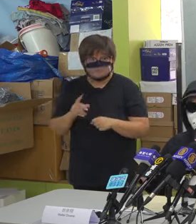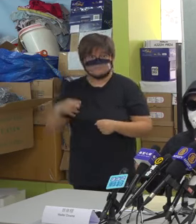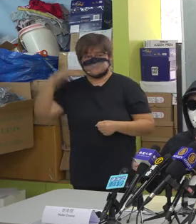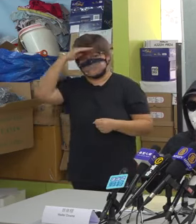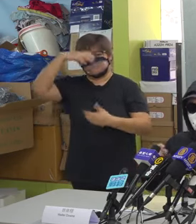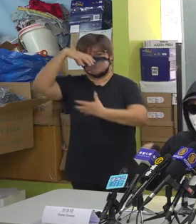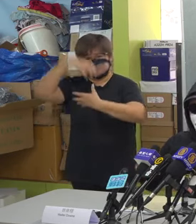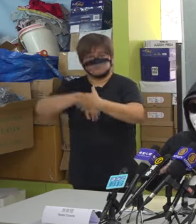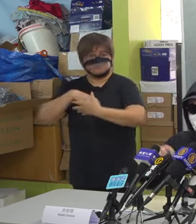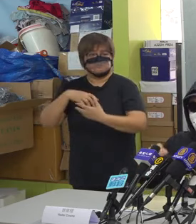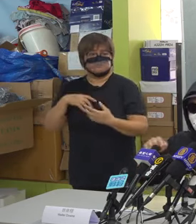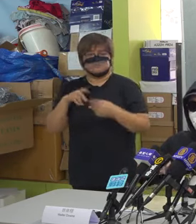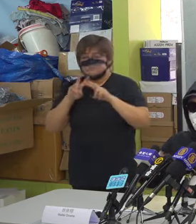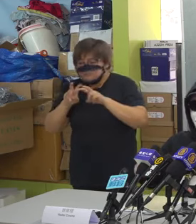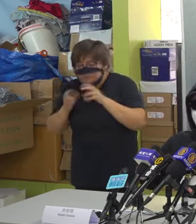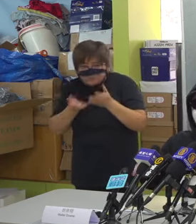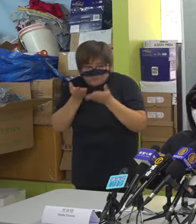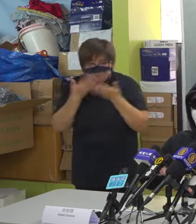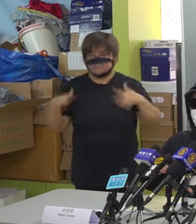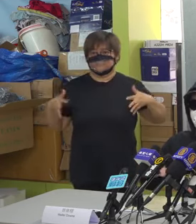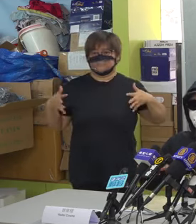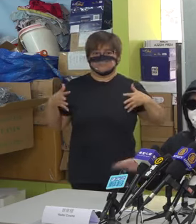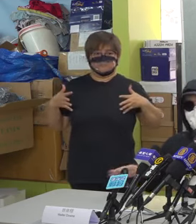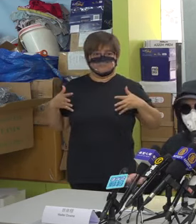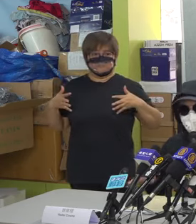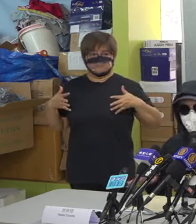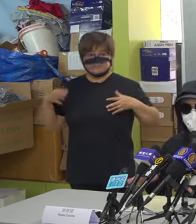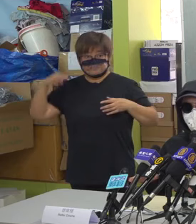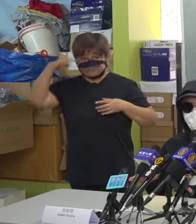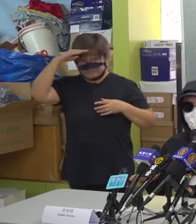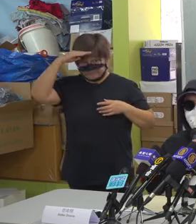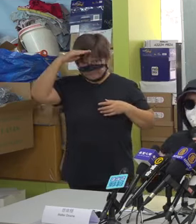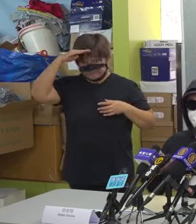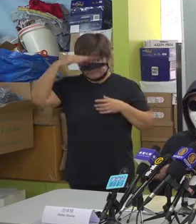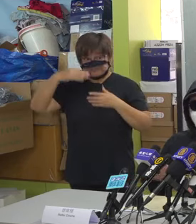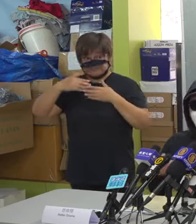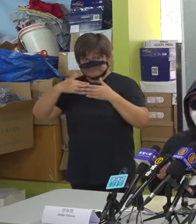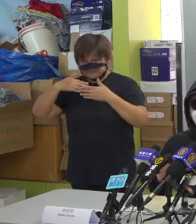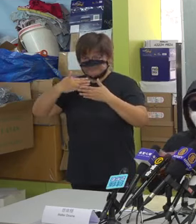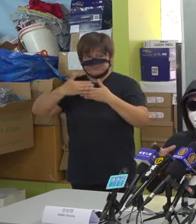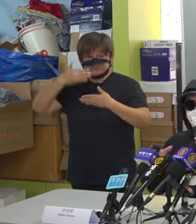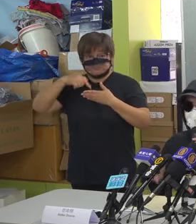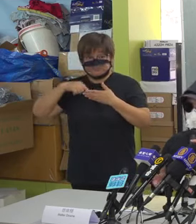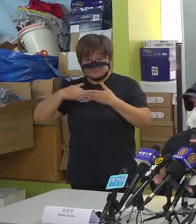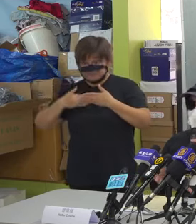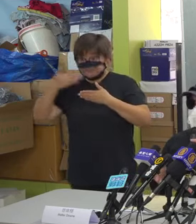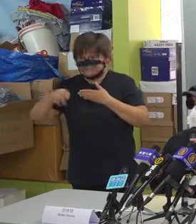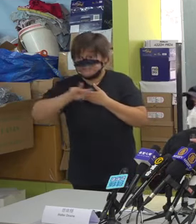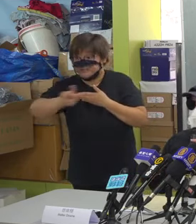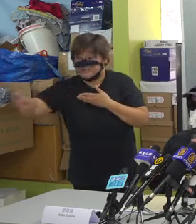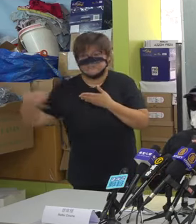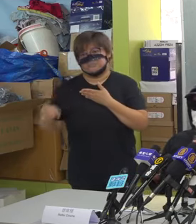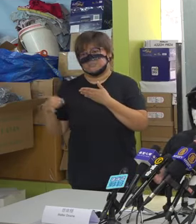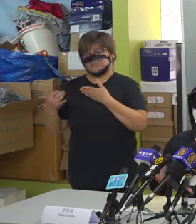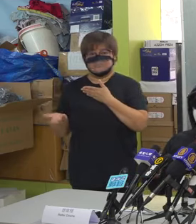查，但他是不能夠僭越去調查社會事件的。既然他沒有這個法定職能，亦意